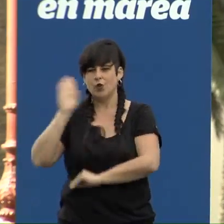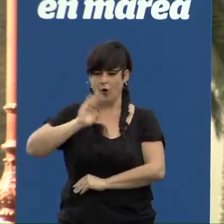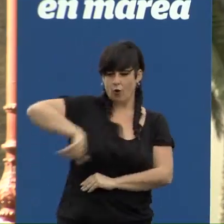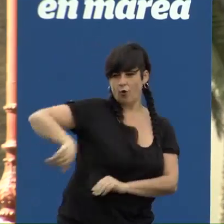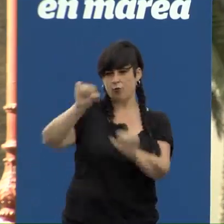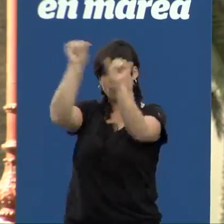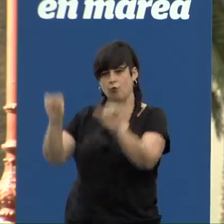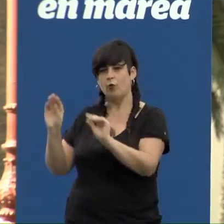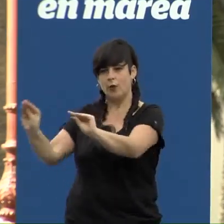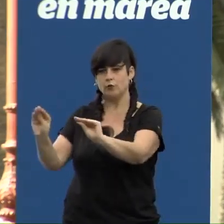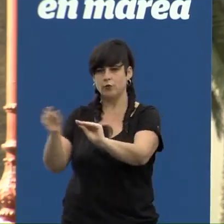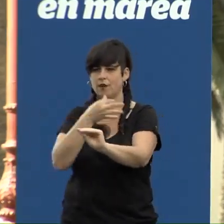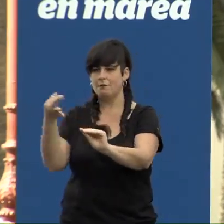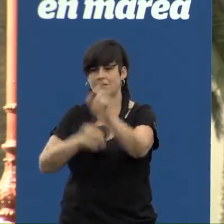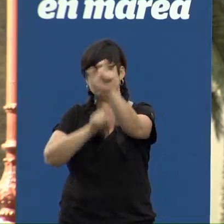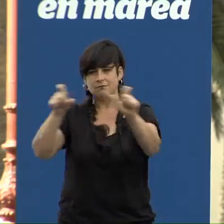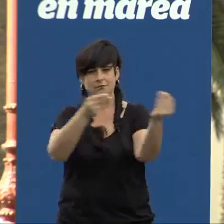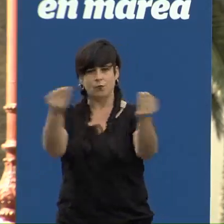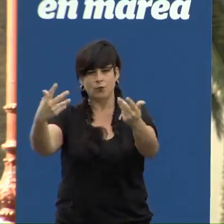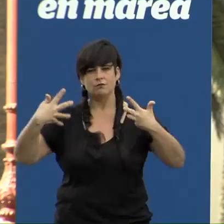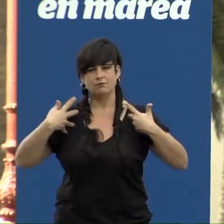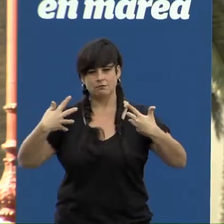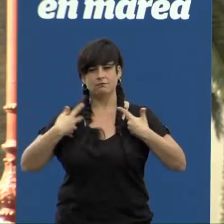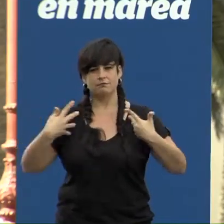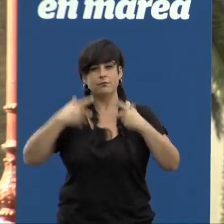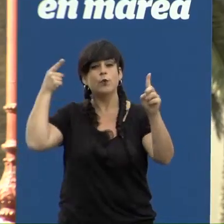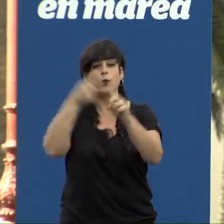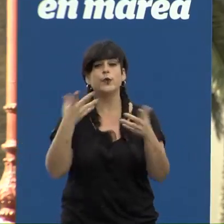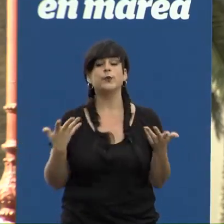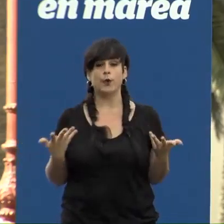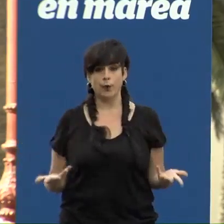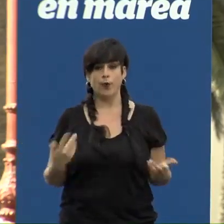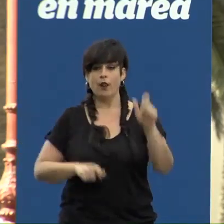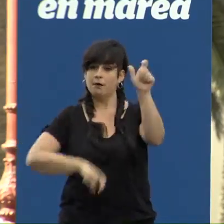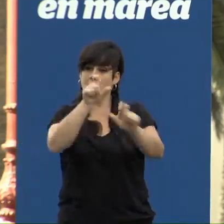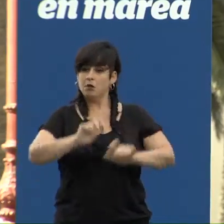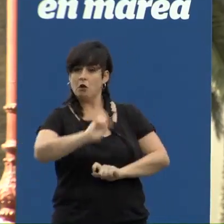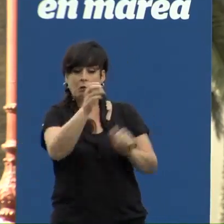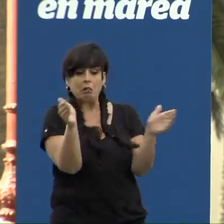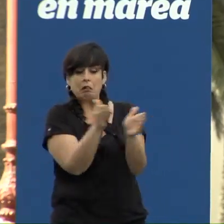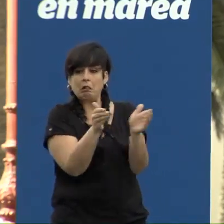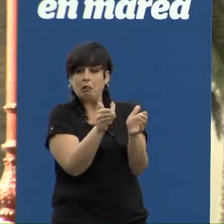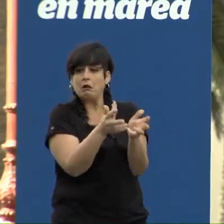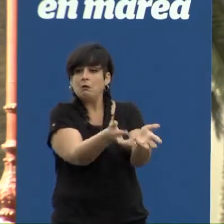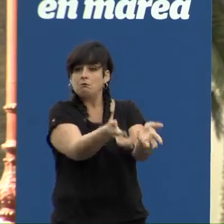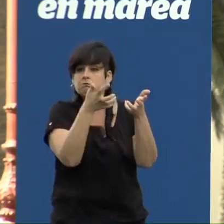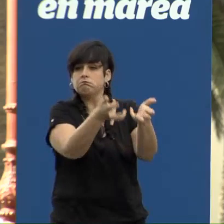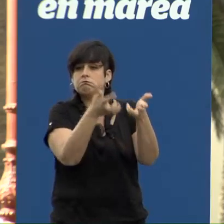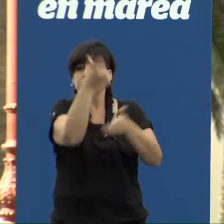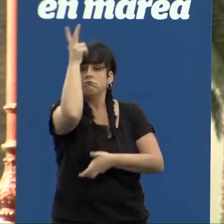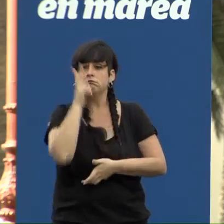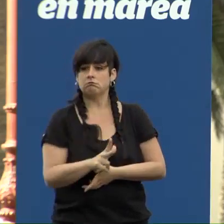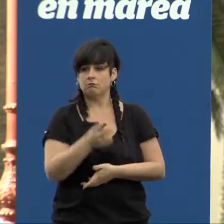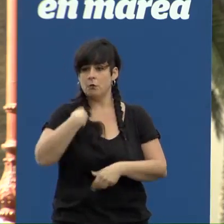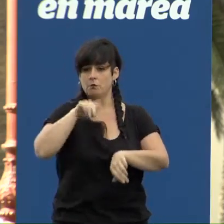goberno, o sufrimento de moitos para que conserven os privilexios uns poucos, coas esmolas da